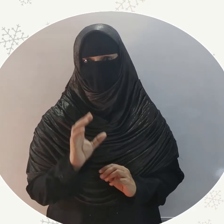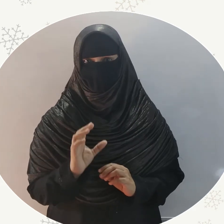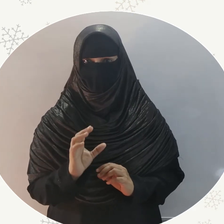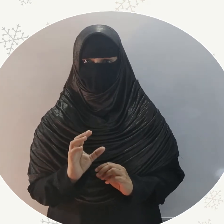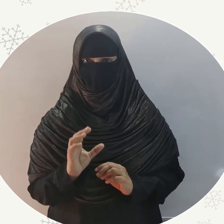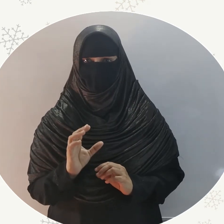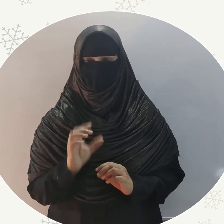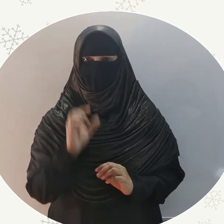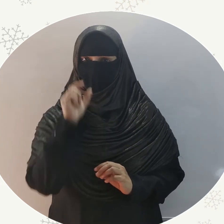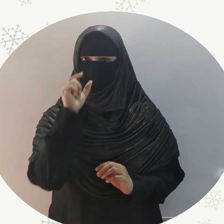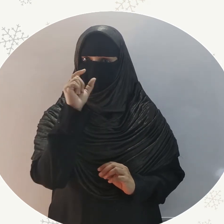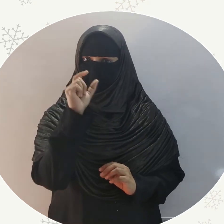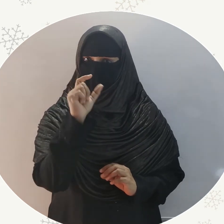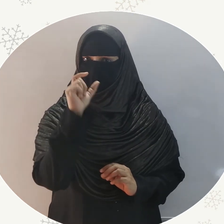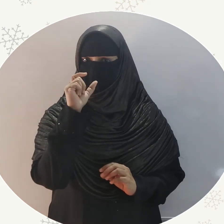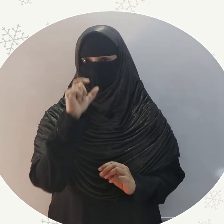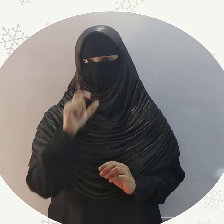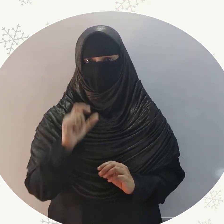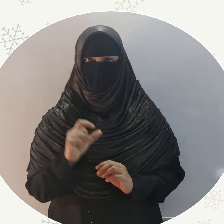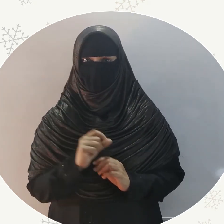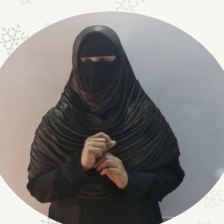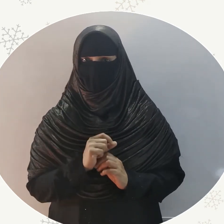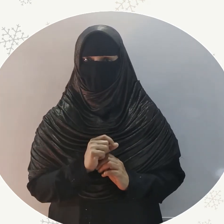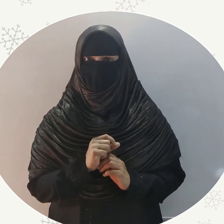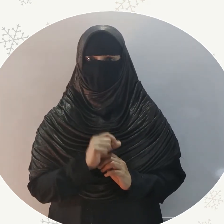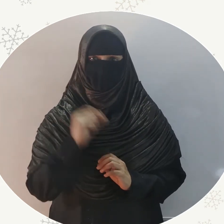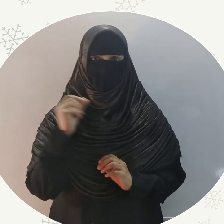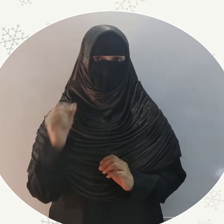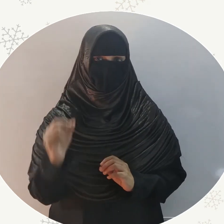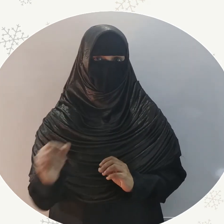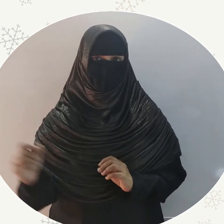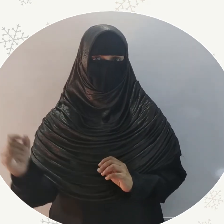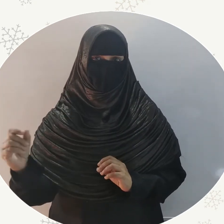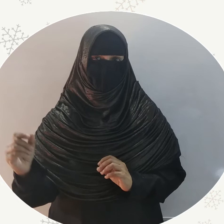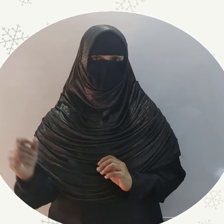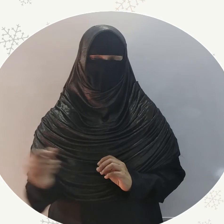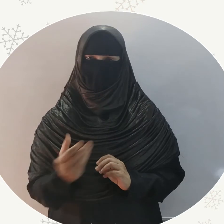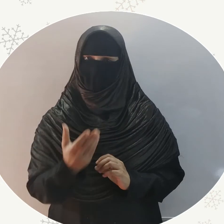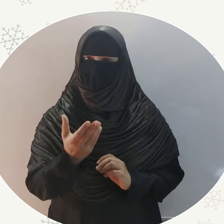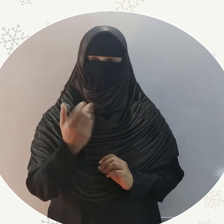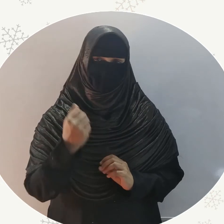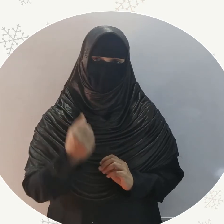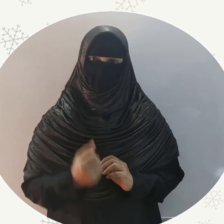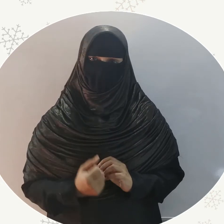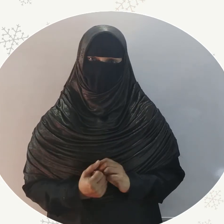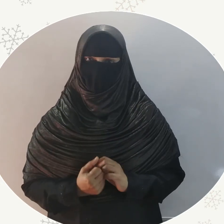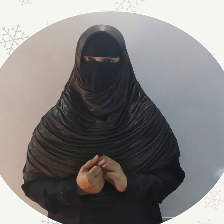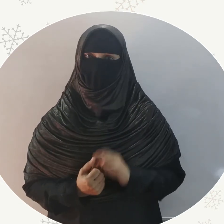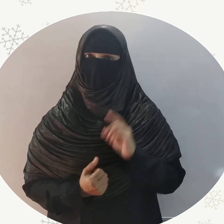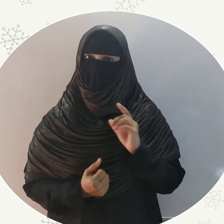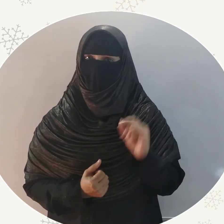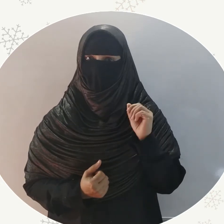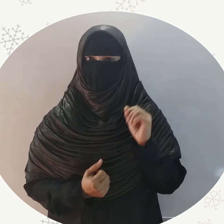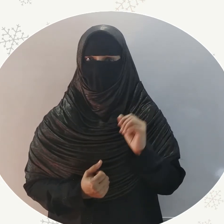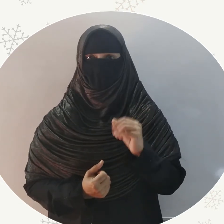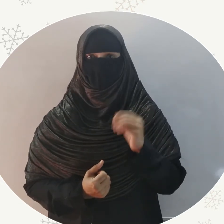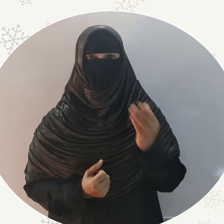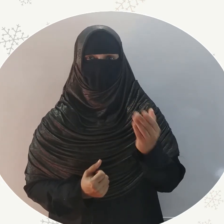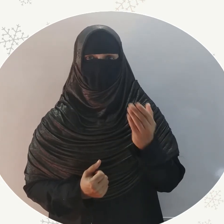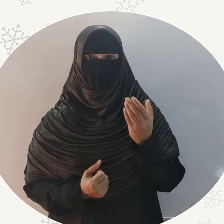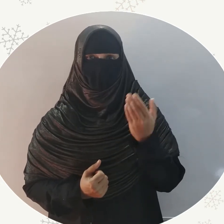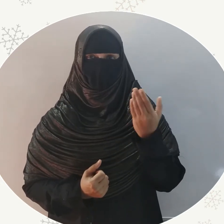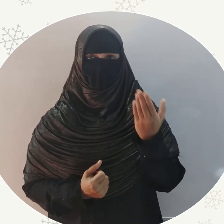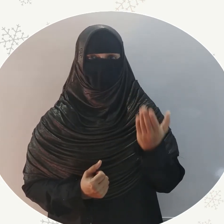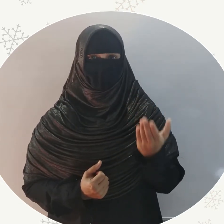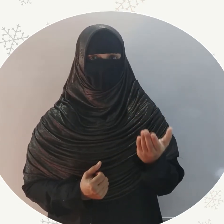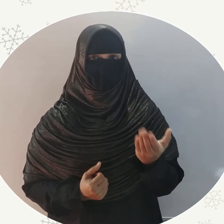ട്രഡീഷണൽ സ്പാനിഷ് കോക്ടെയിൽ ആണ്. അപ്പോൾ ഈ ഡിലീഷ്യസ് കോക്ടെയിലിന്റെ പേര് പലരും മോജിറ്റോ എന്നാണ് പറയുന്നത്. പക്ഷെ ഇത് മോജിറ്റോ എന്നല്ല, മോഹിറ്റോ.